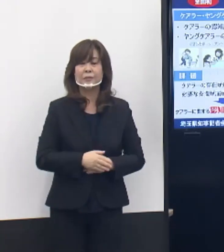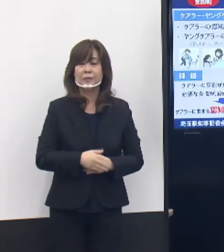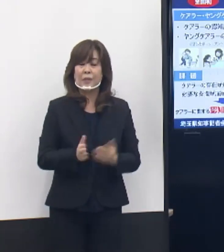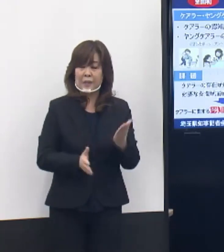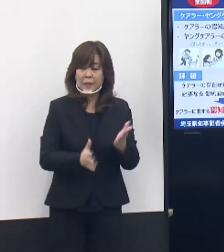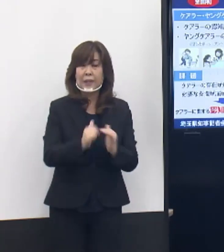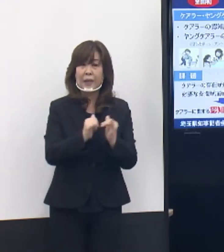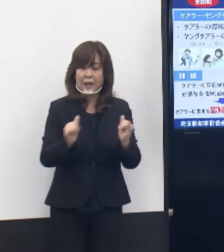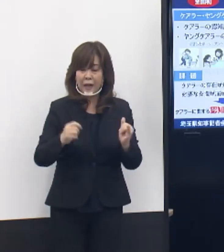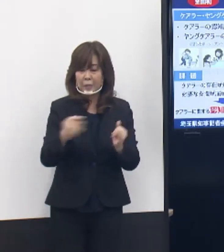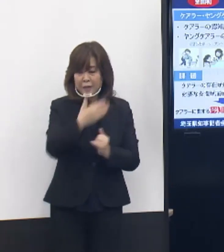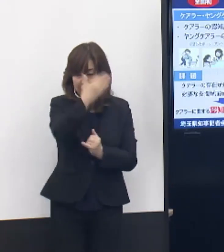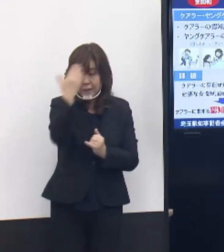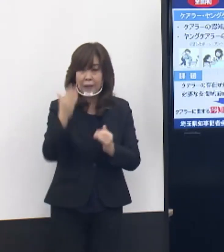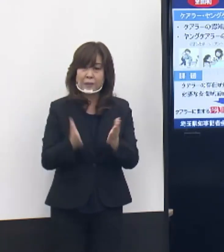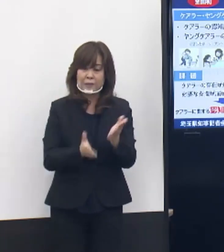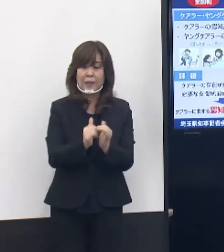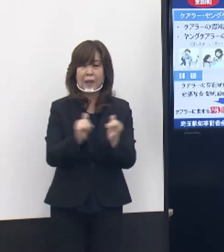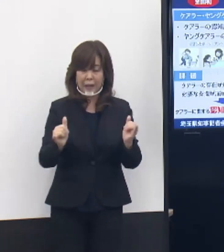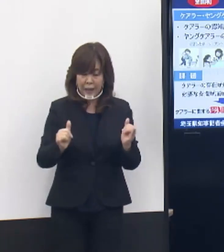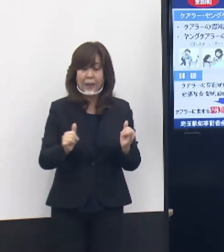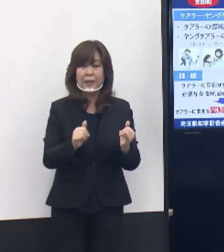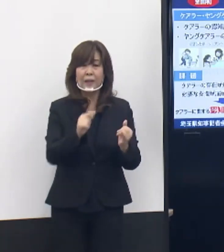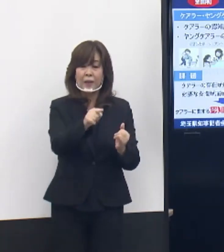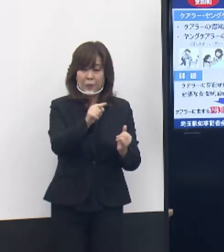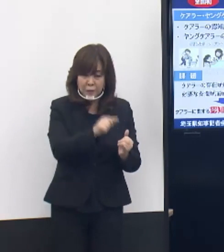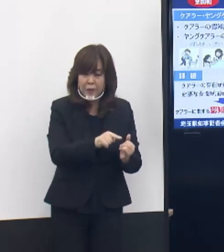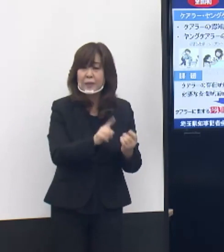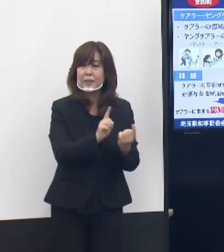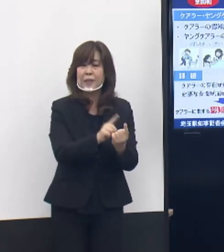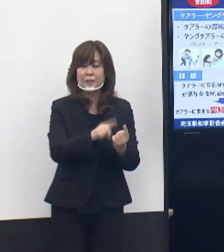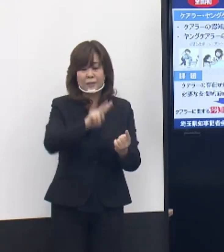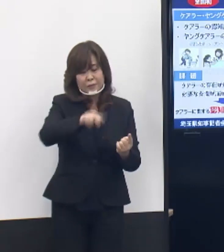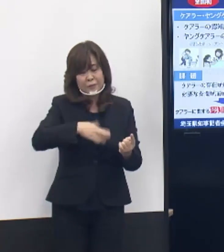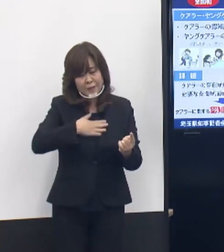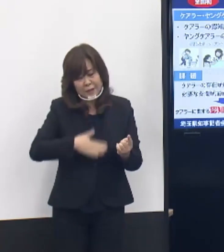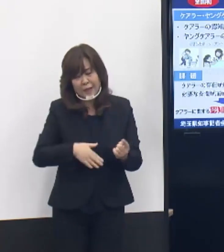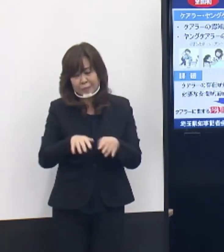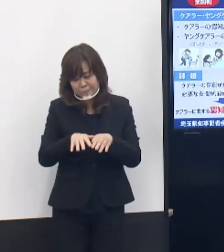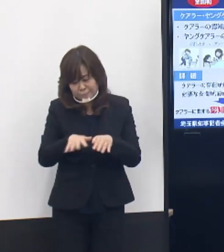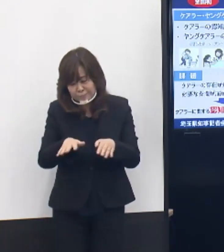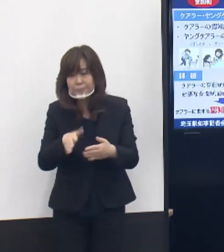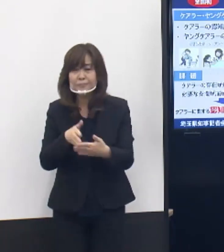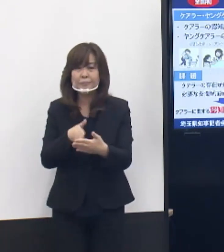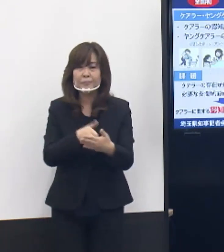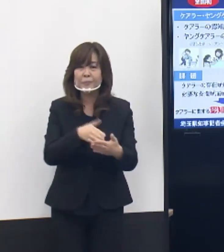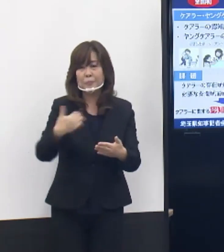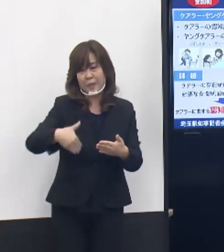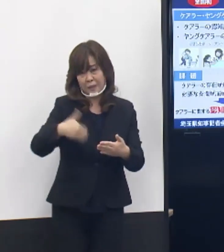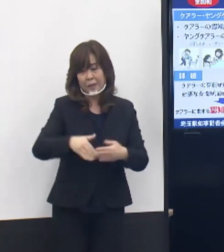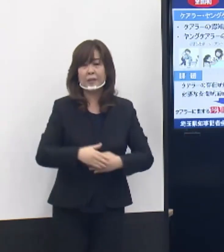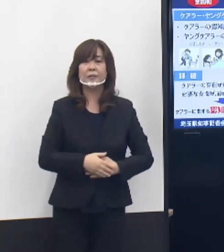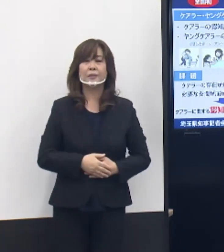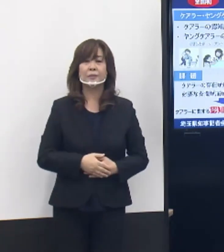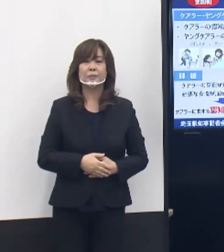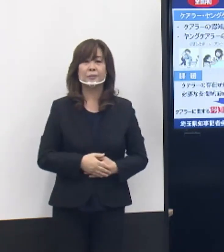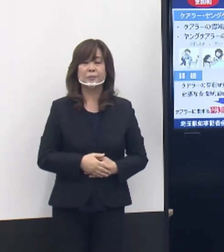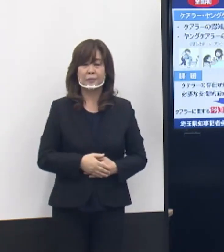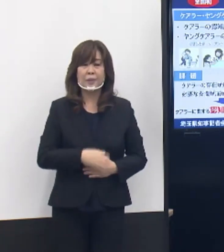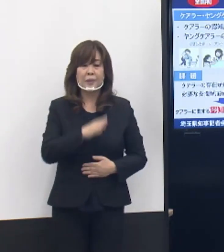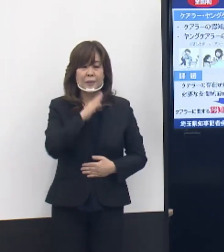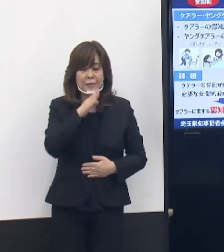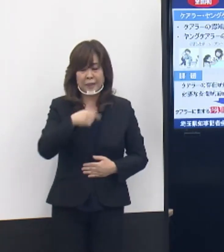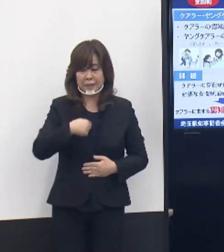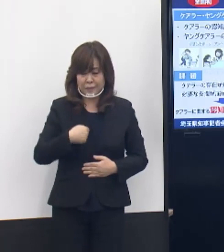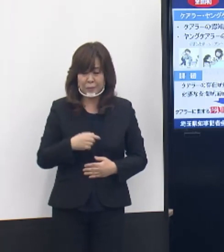ケアラーに対する理解度は進んでおらず、またケアラーとして実際に、あるいはヤングケアラーとしてケアをしている